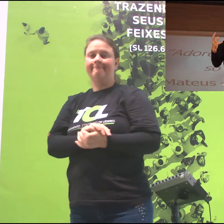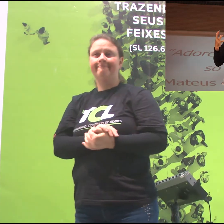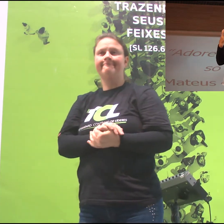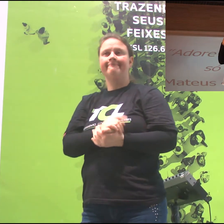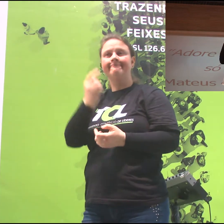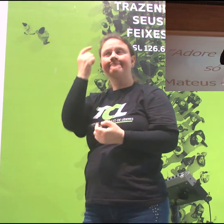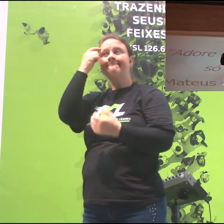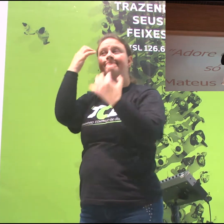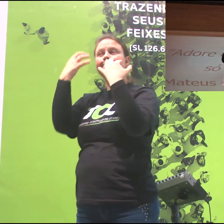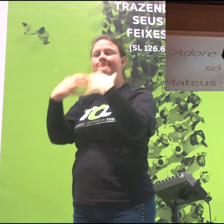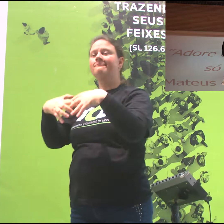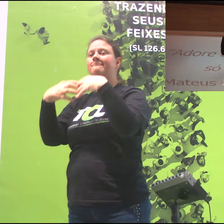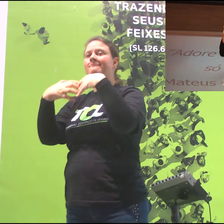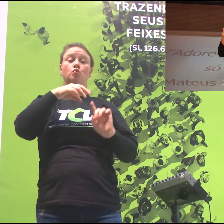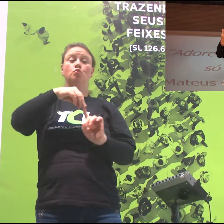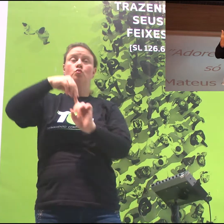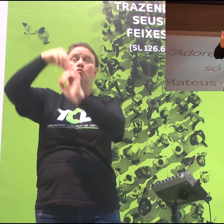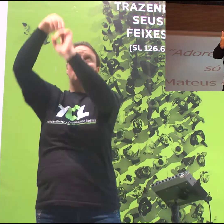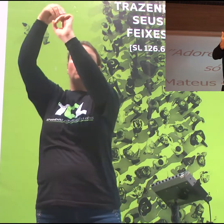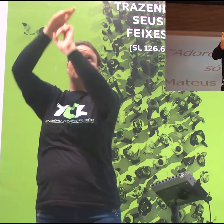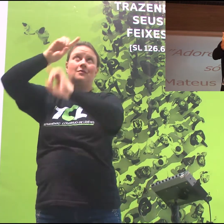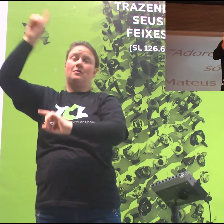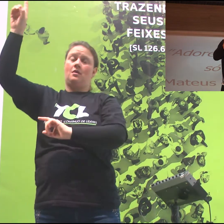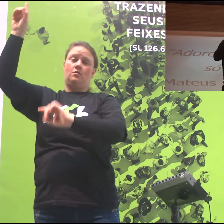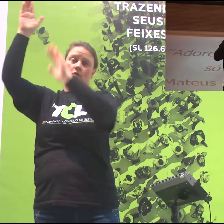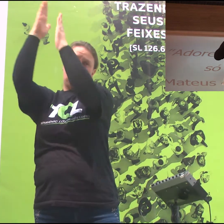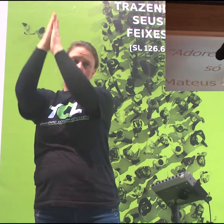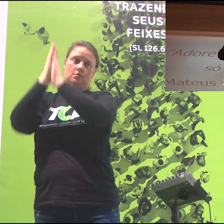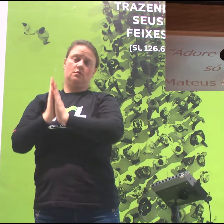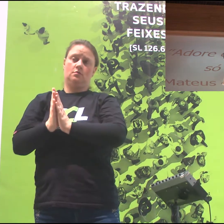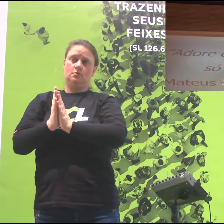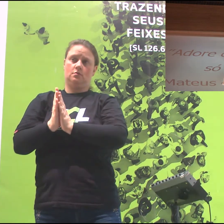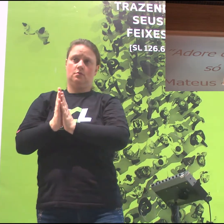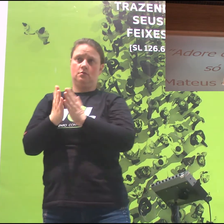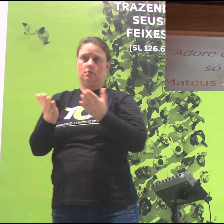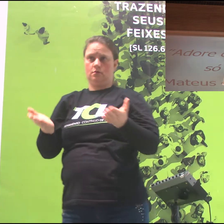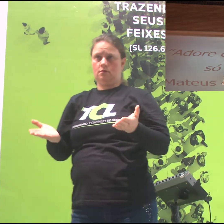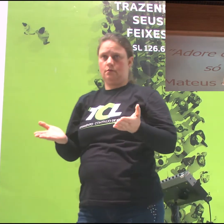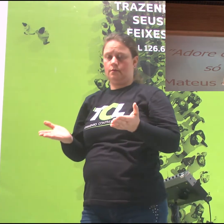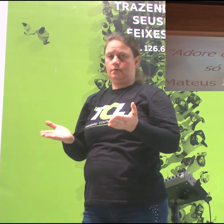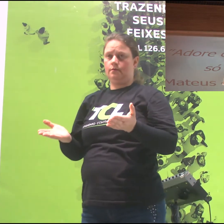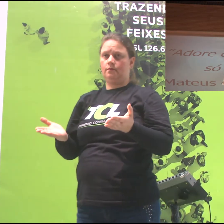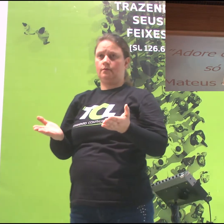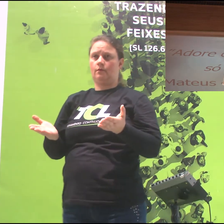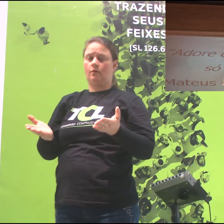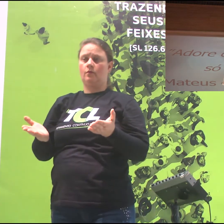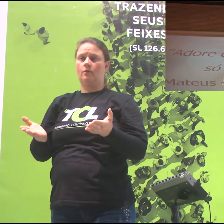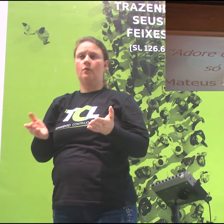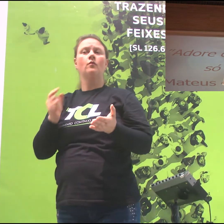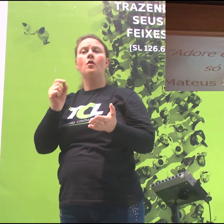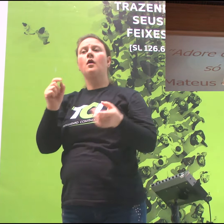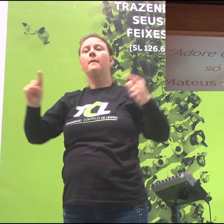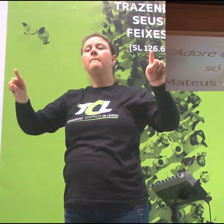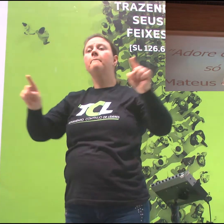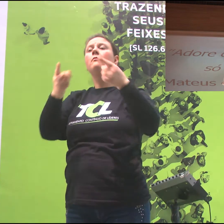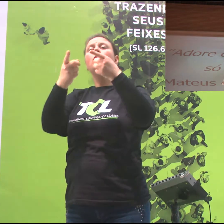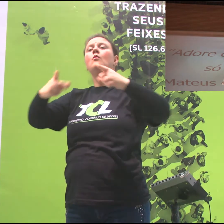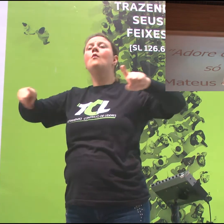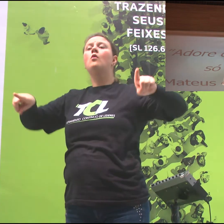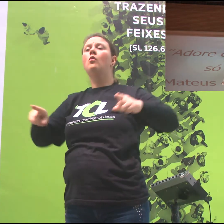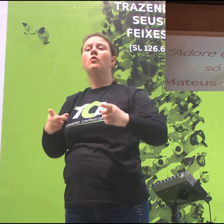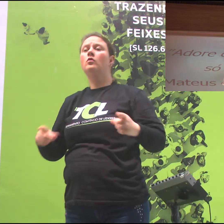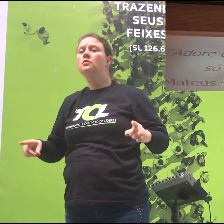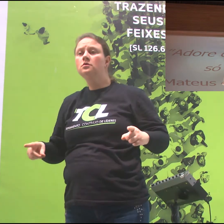nosso caso é expressada com música, na maioria das vezes, ela não é só a introdução do culto,